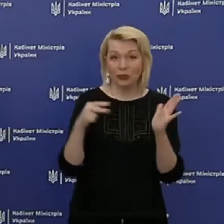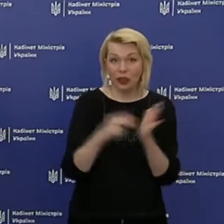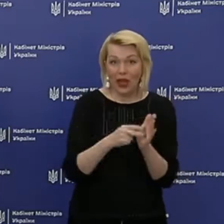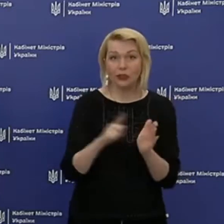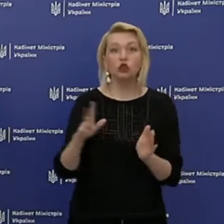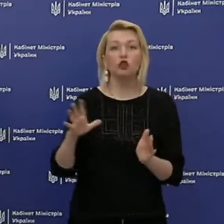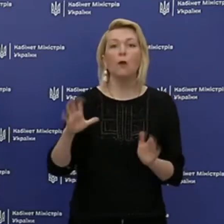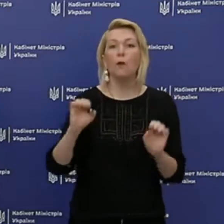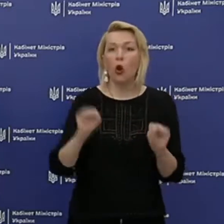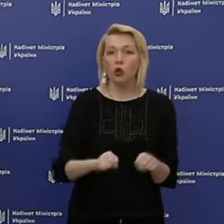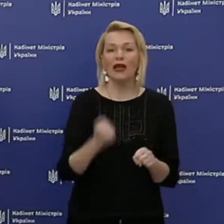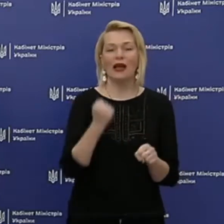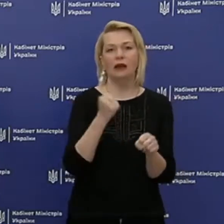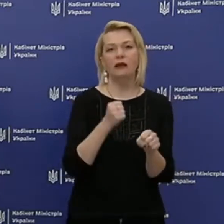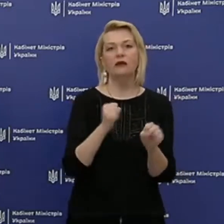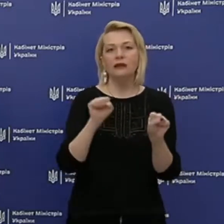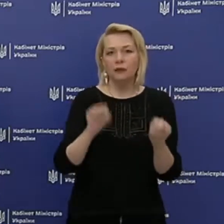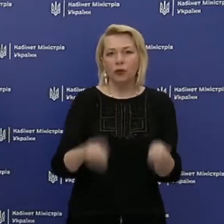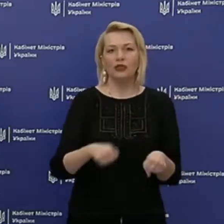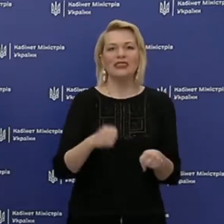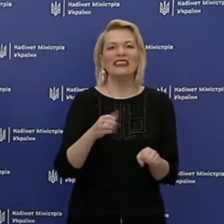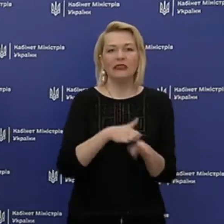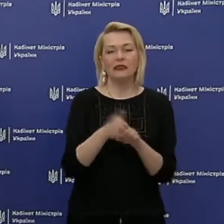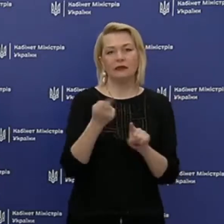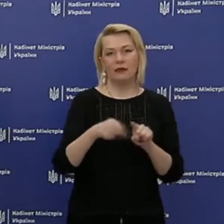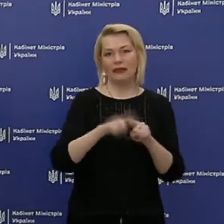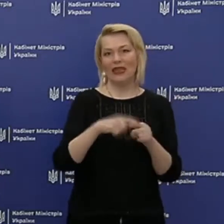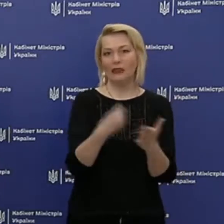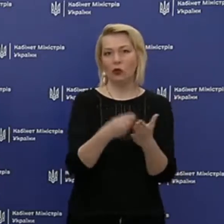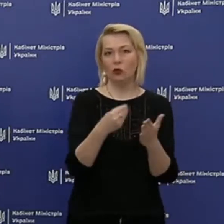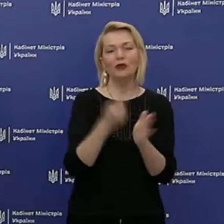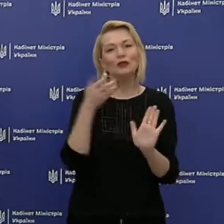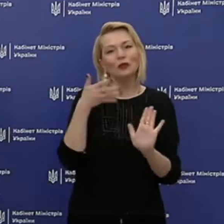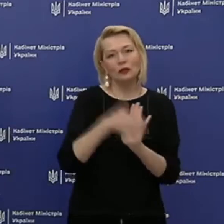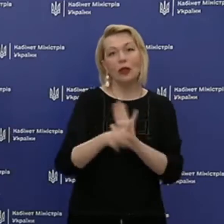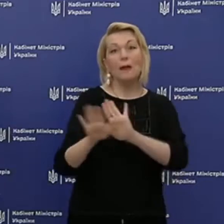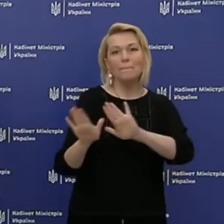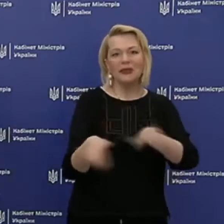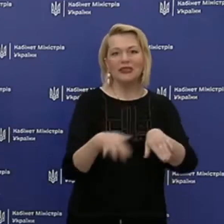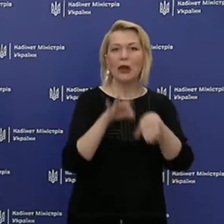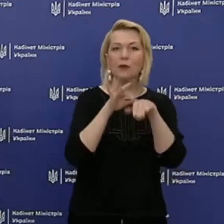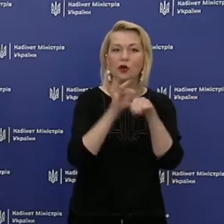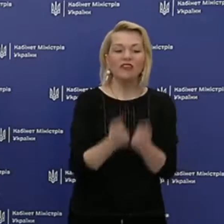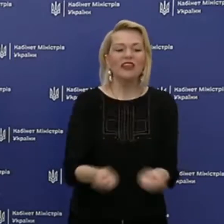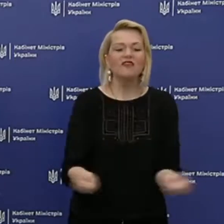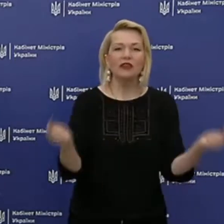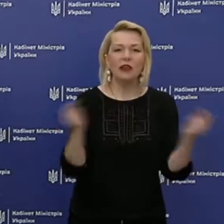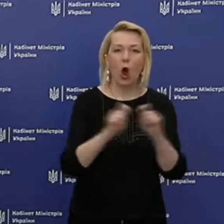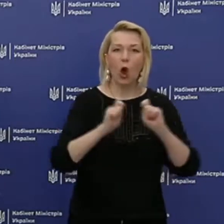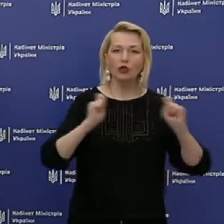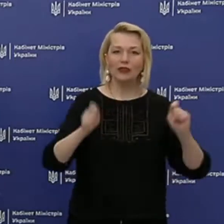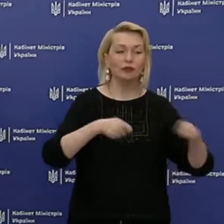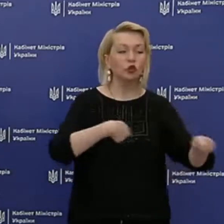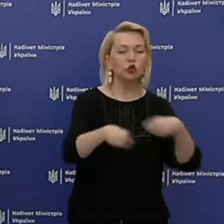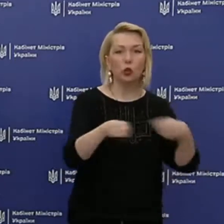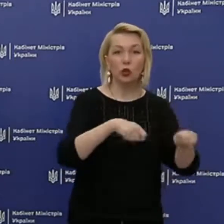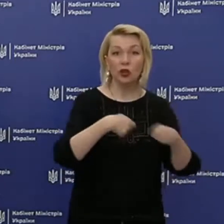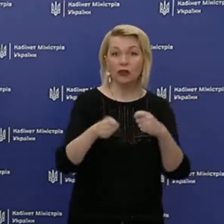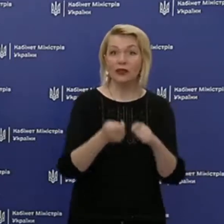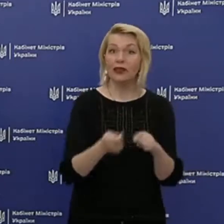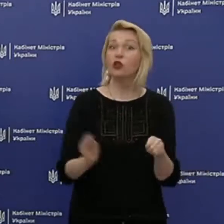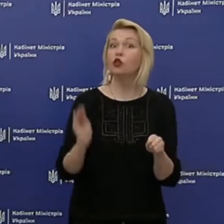щоб могла бути здійснена ця закупівля. Зрозуміло, що після проведення відповідних відкритих торгів, які, до